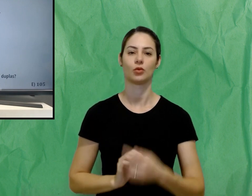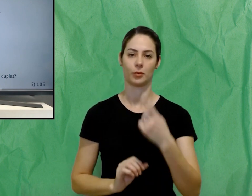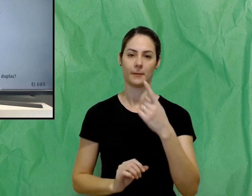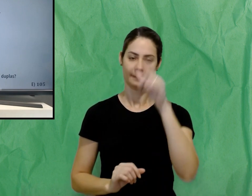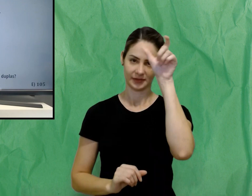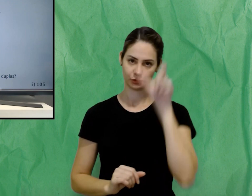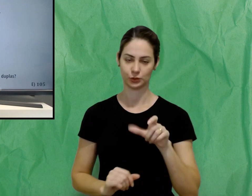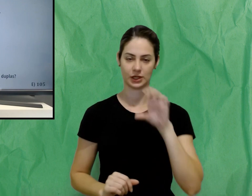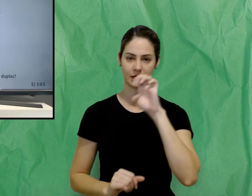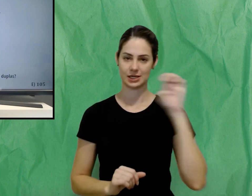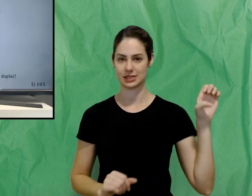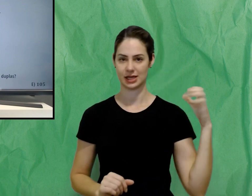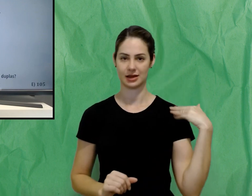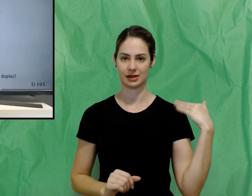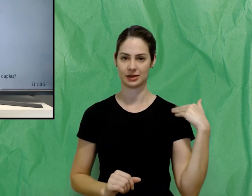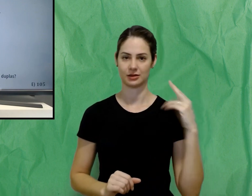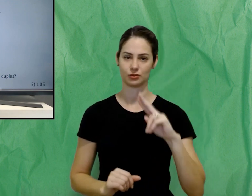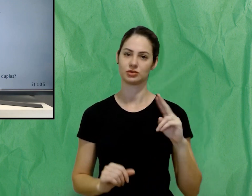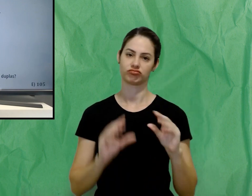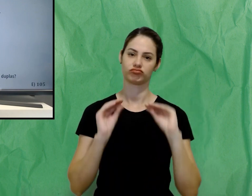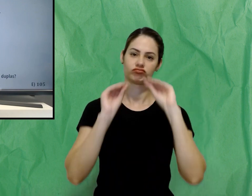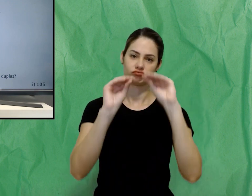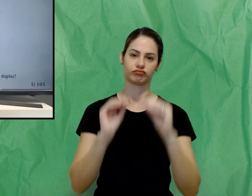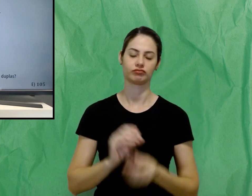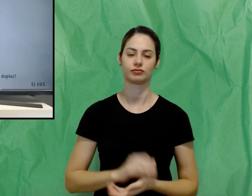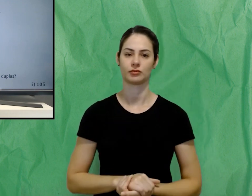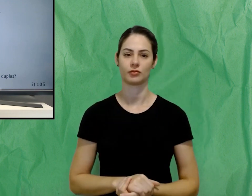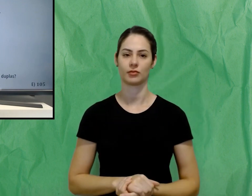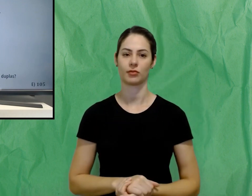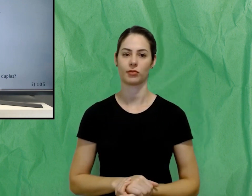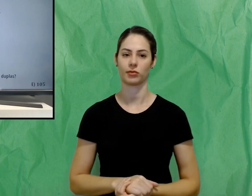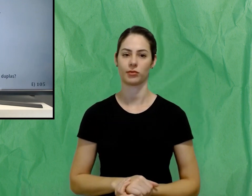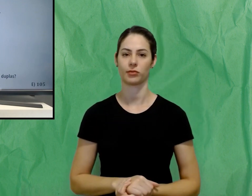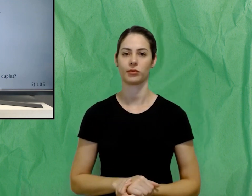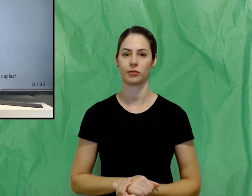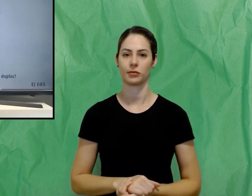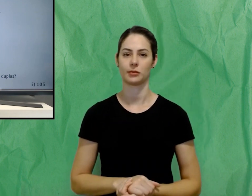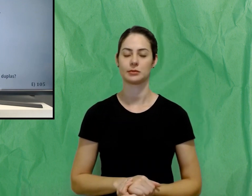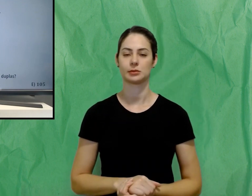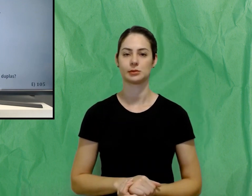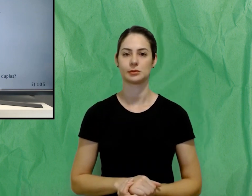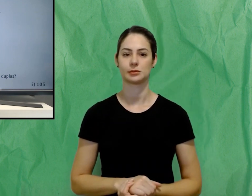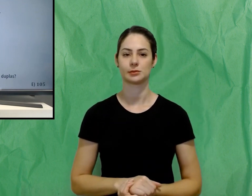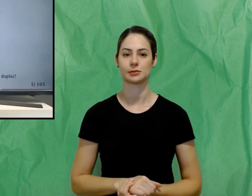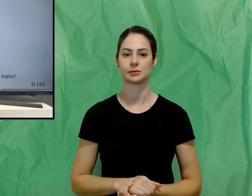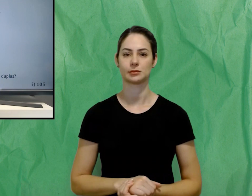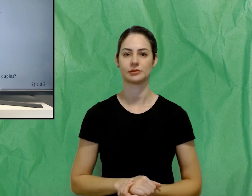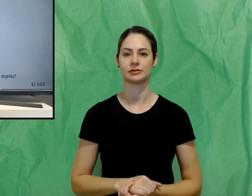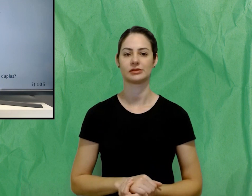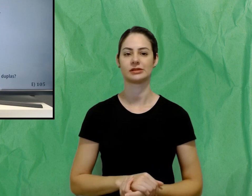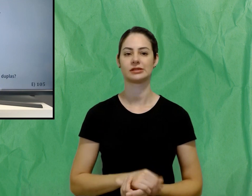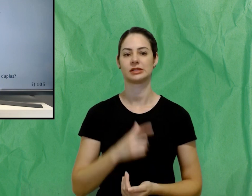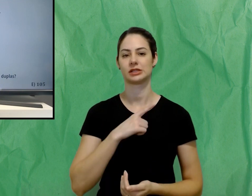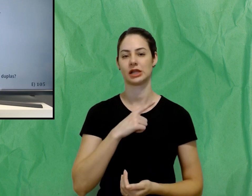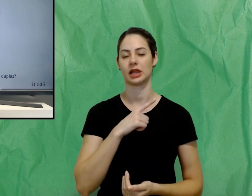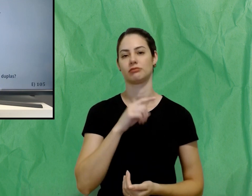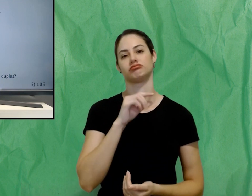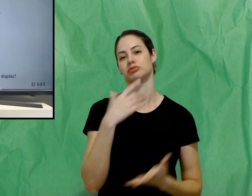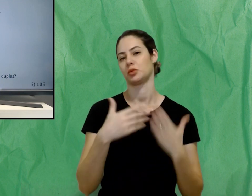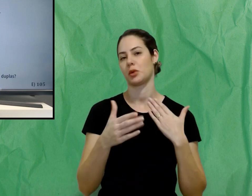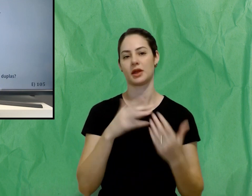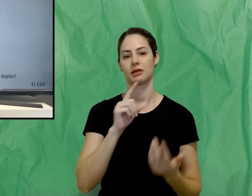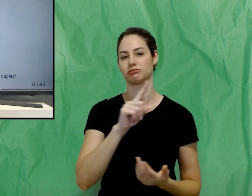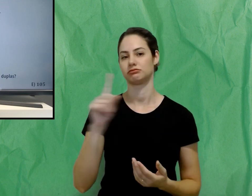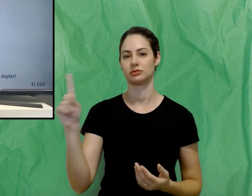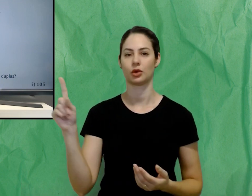entrar em alguma dessas 8 posições. E cuidado, não serão 8 posições. Por que não